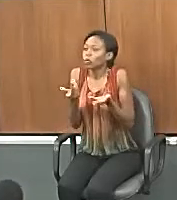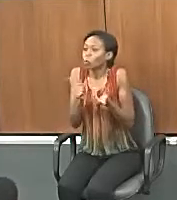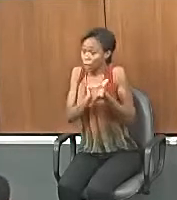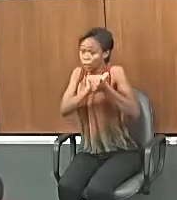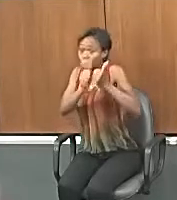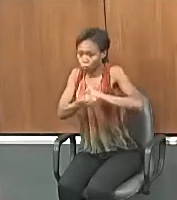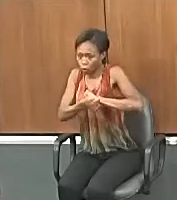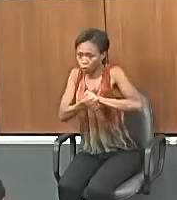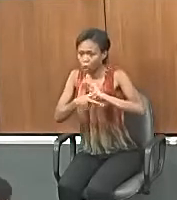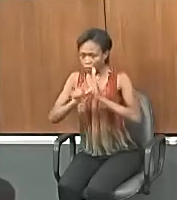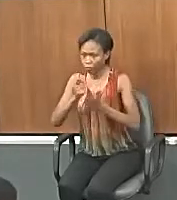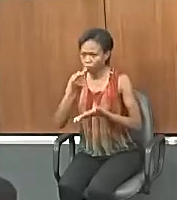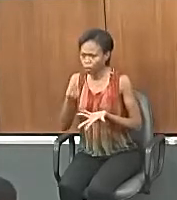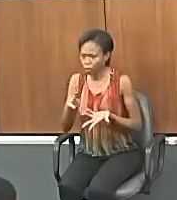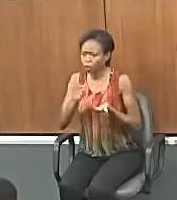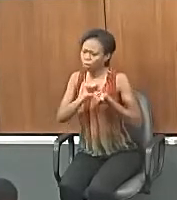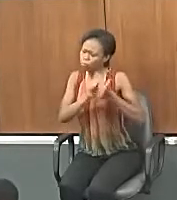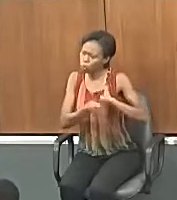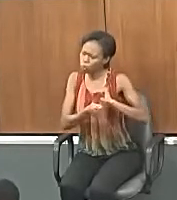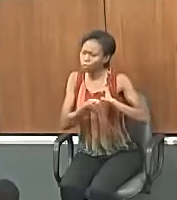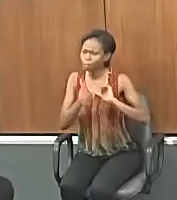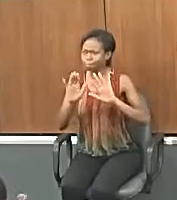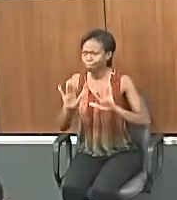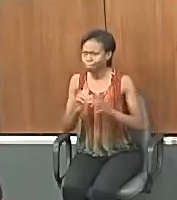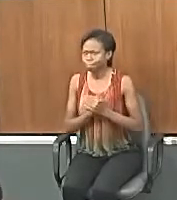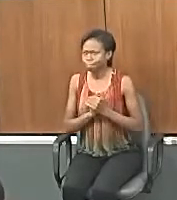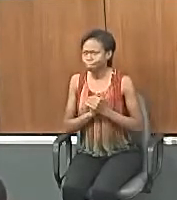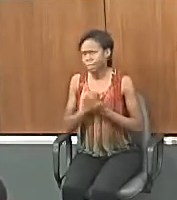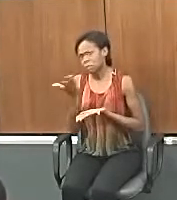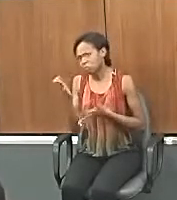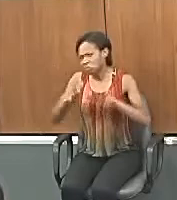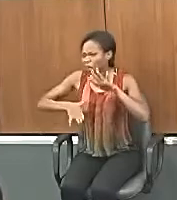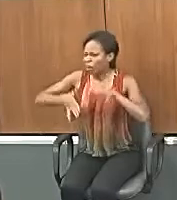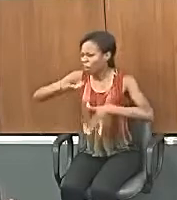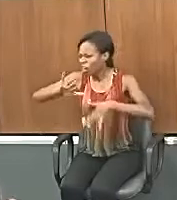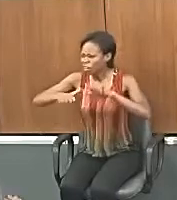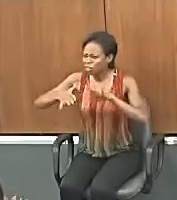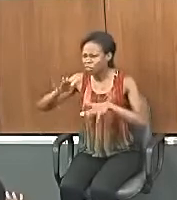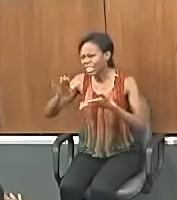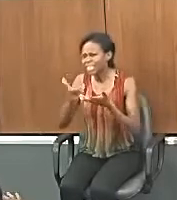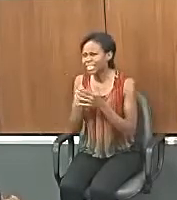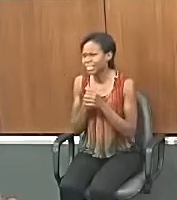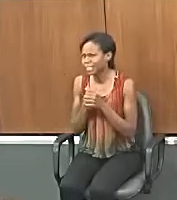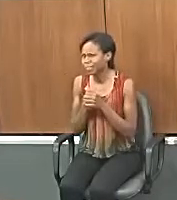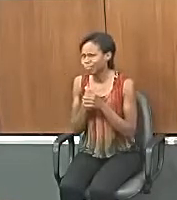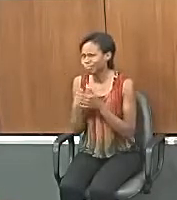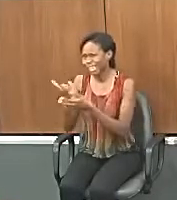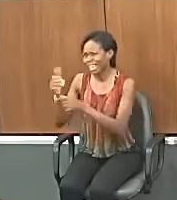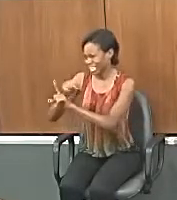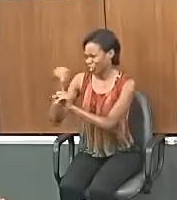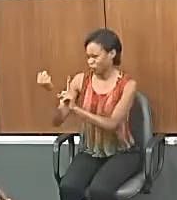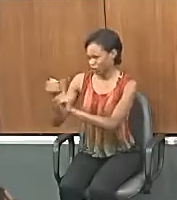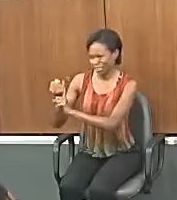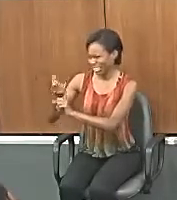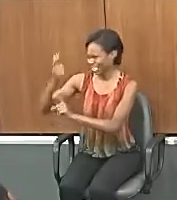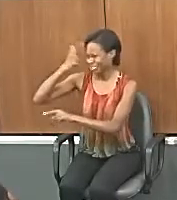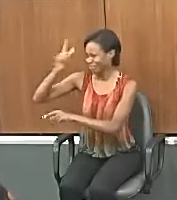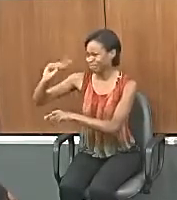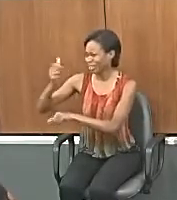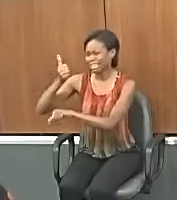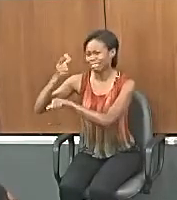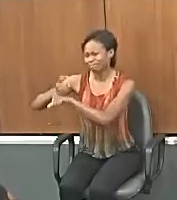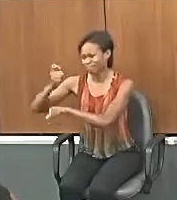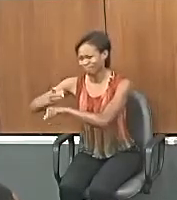dito talvez especulando aqui deputado talvez por às vezes uma incompreensão da sociedade com relação à